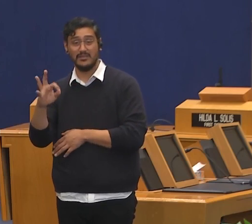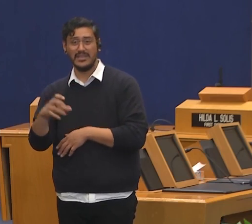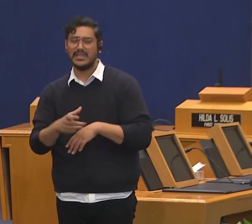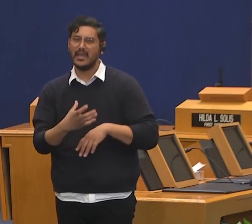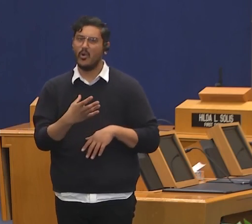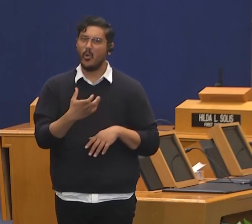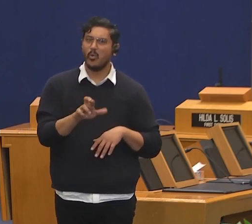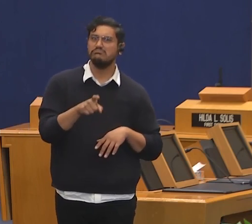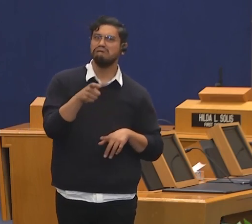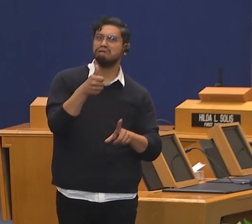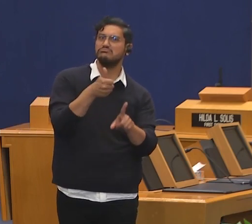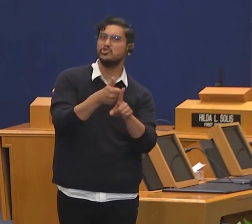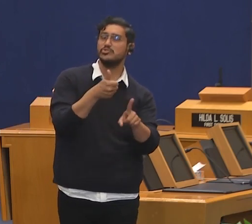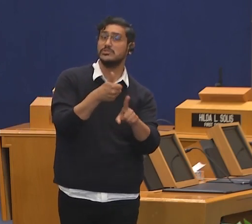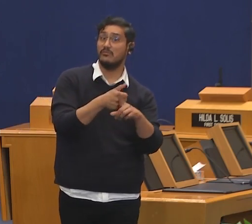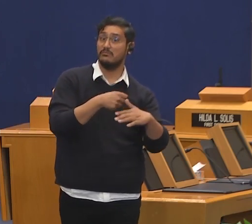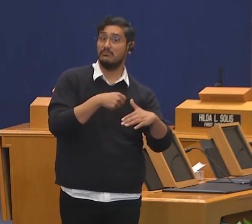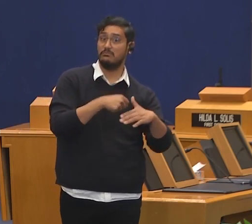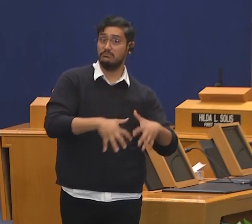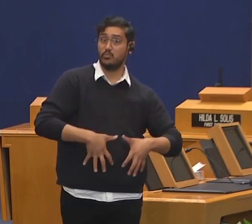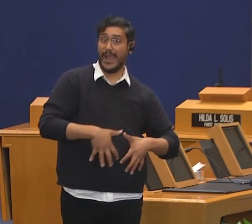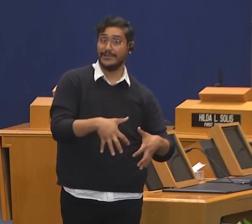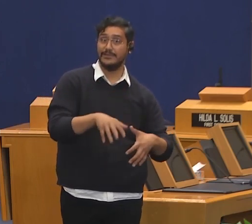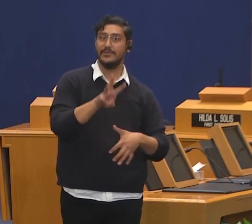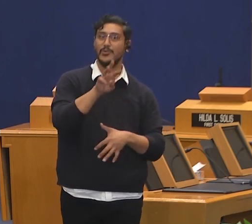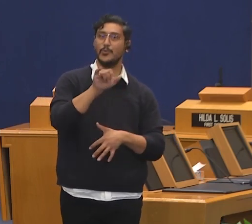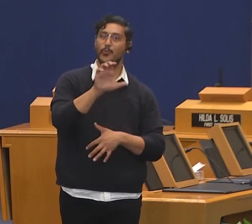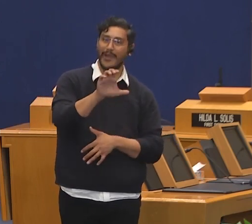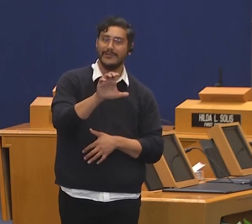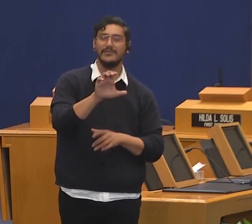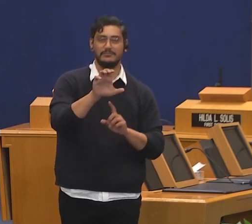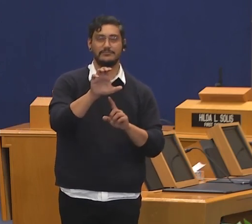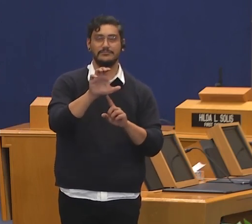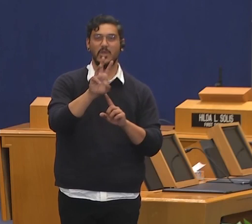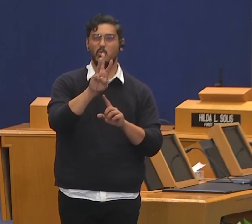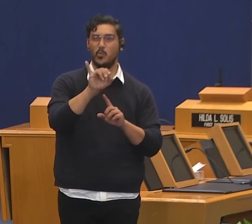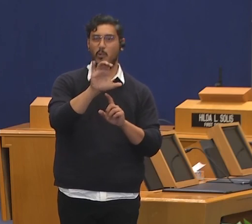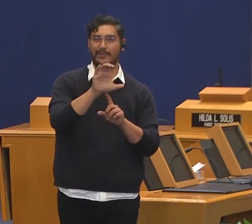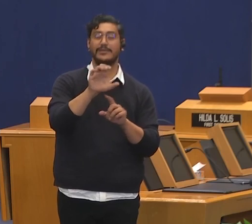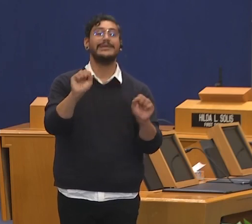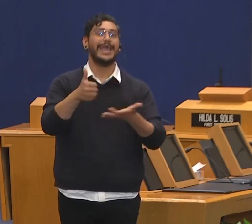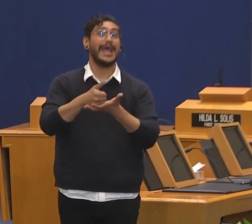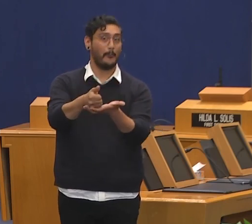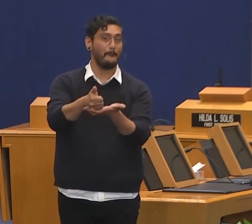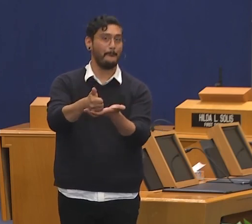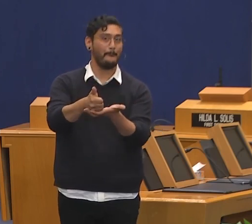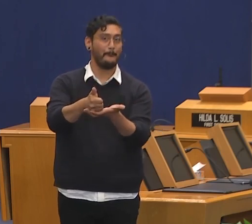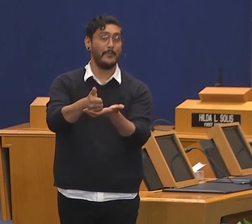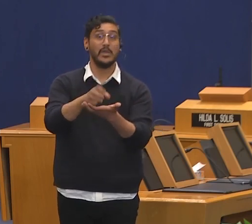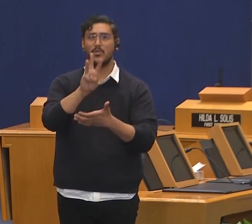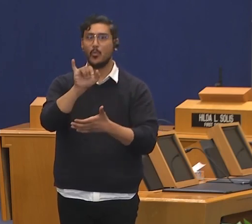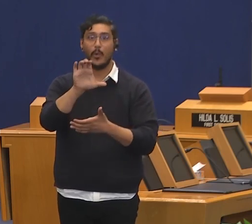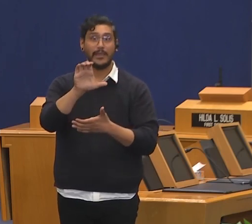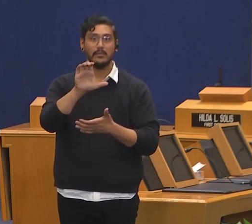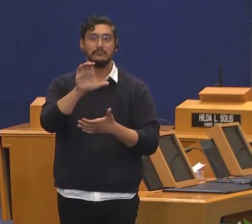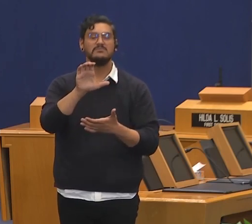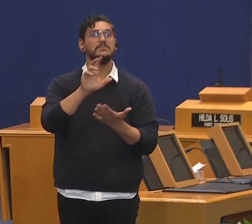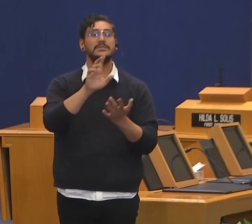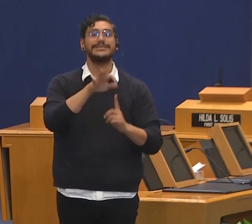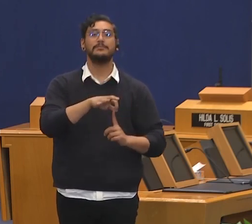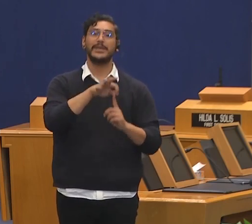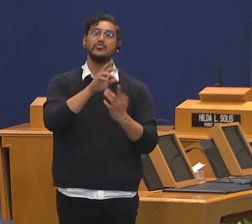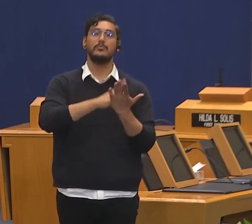tiene un hijo menor de 5 años, WIC, por sus siglas en inglés, puede ayudarlo. WIC significa Programa Especial